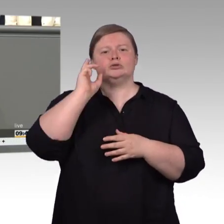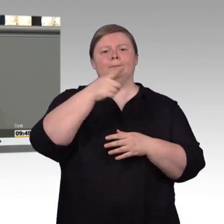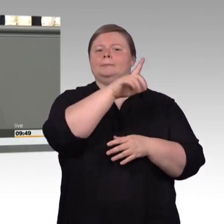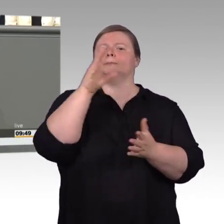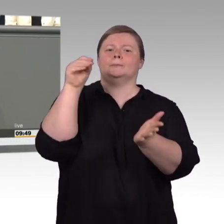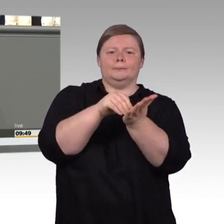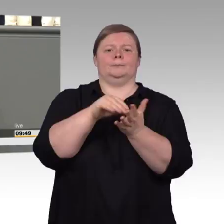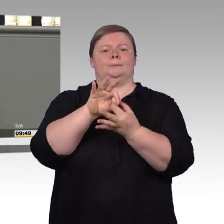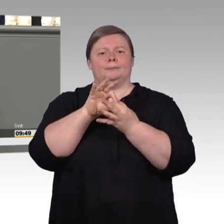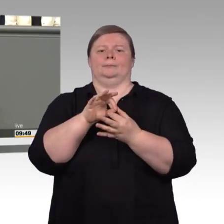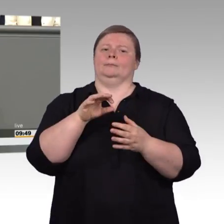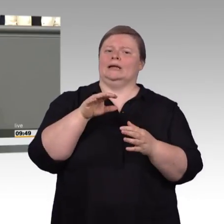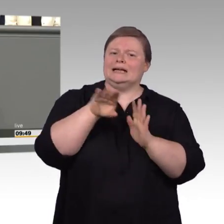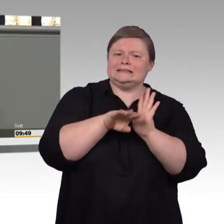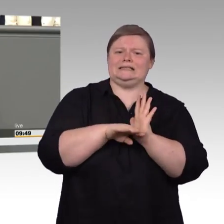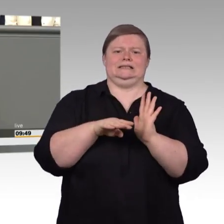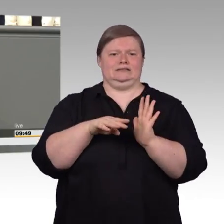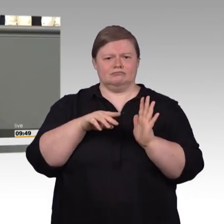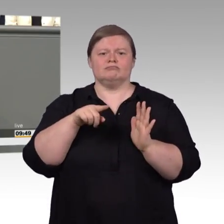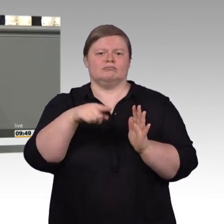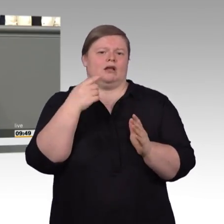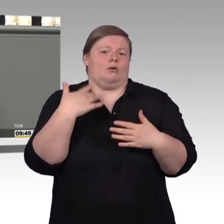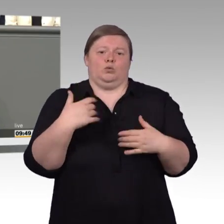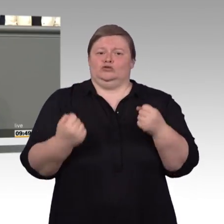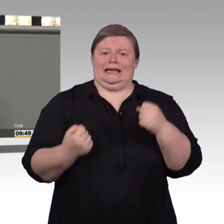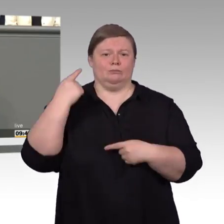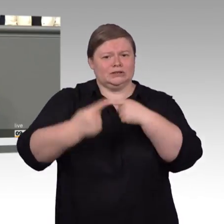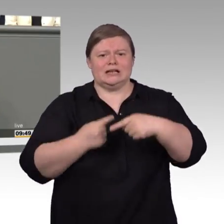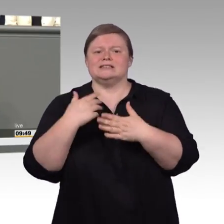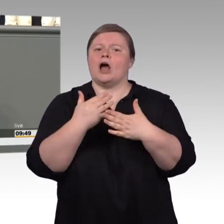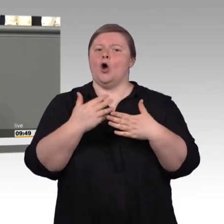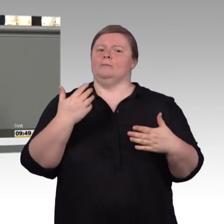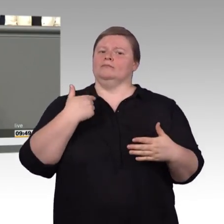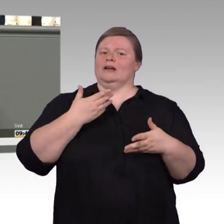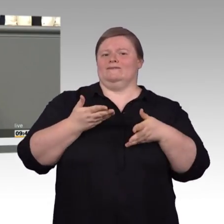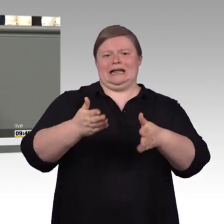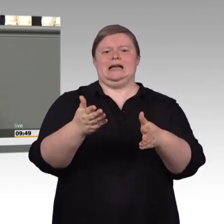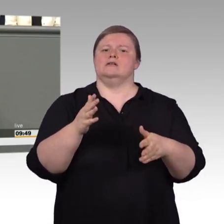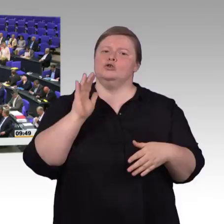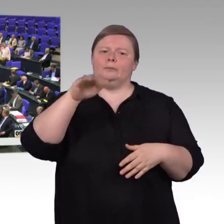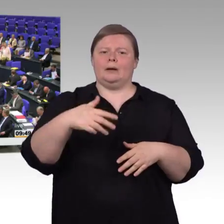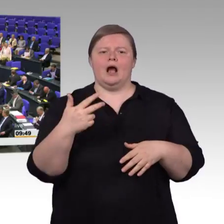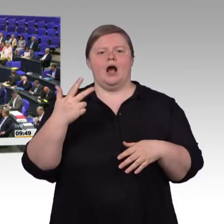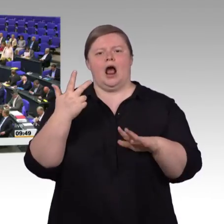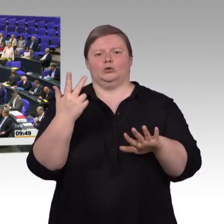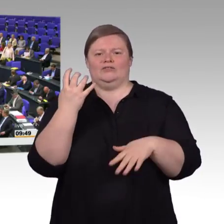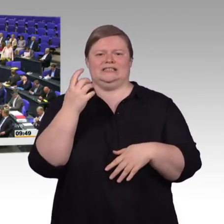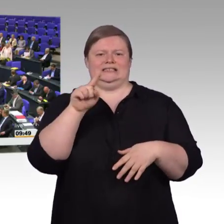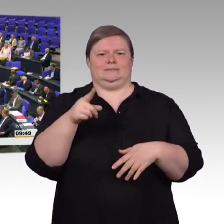könnte. Und dann kann auch keine untere Instanz mehr gegen dieses Urteil, denke ich, etwas haben. Ich glaube, das ist ganz wichtig.